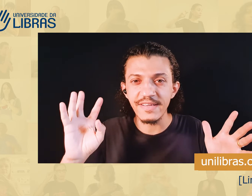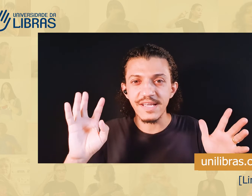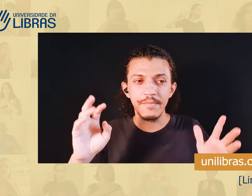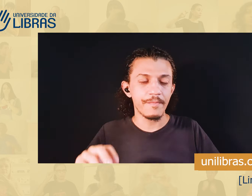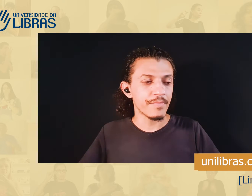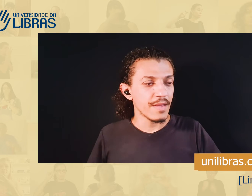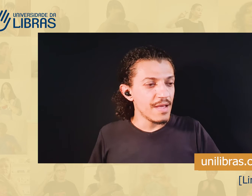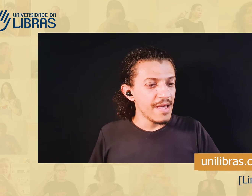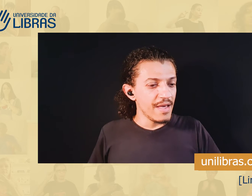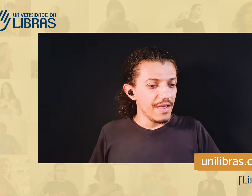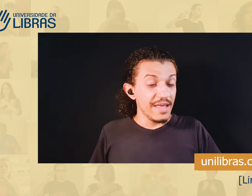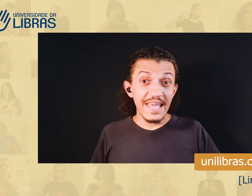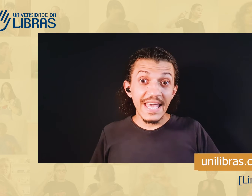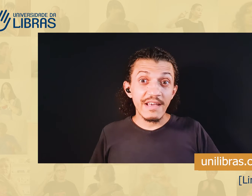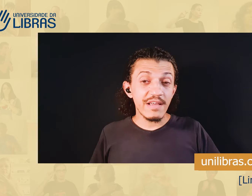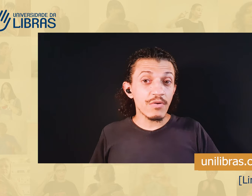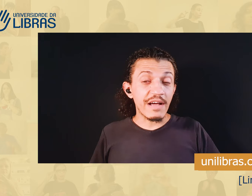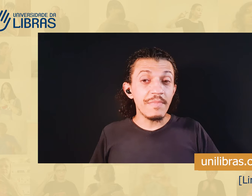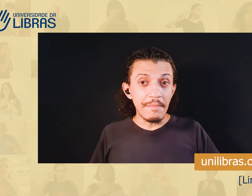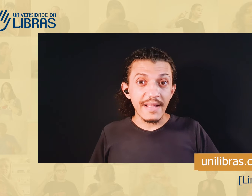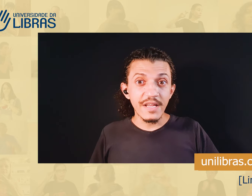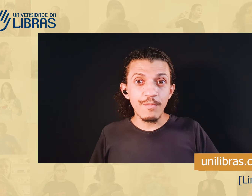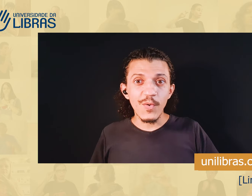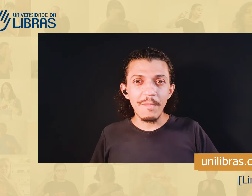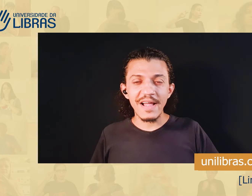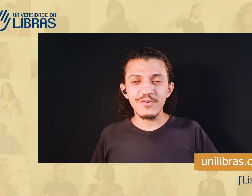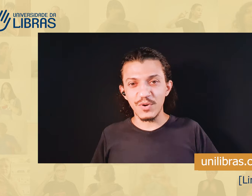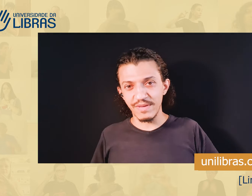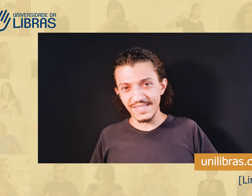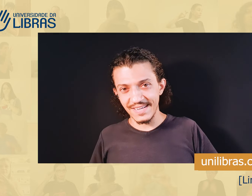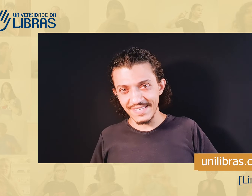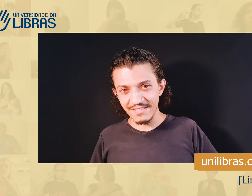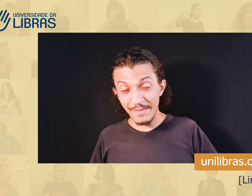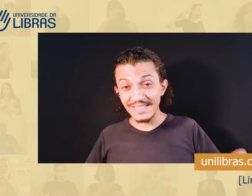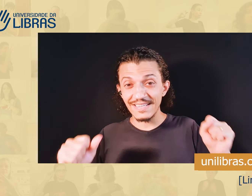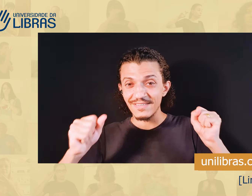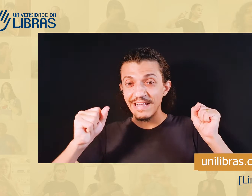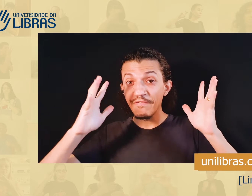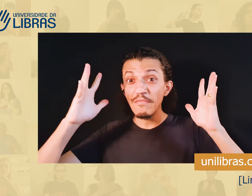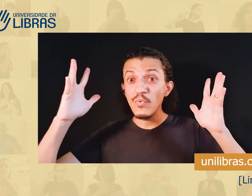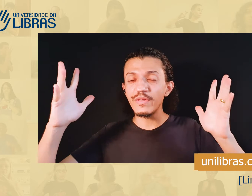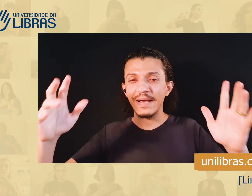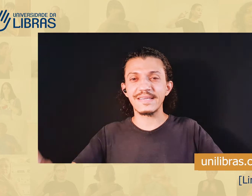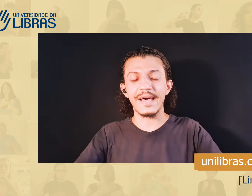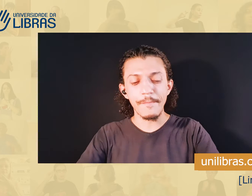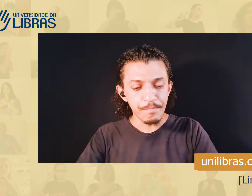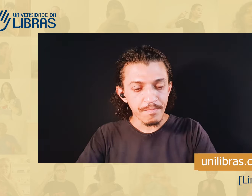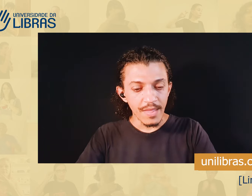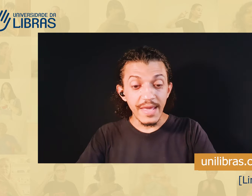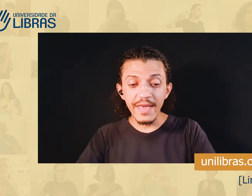sabe? E eu estava me libertando por completo do português sinalizado. Minha sinalização estava ficando muito mais clara. E aí, quando